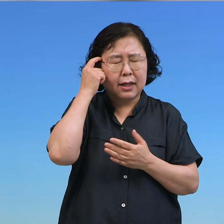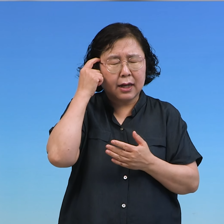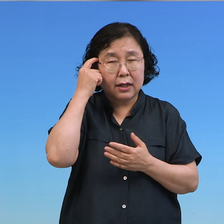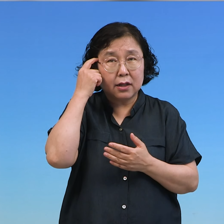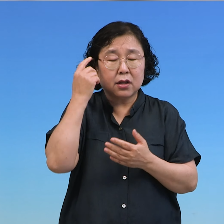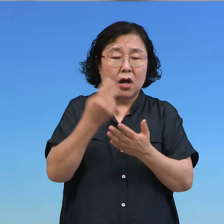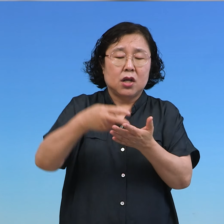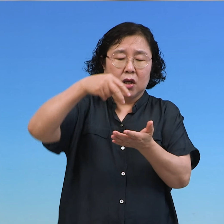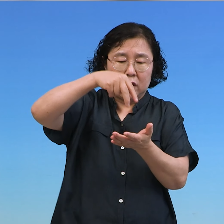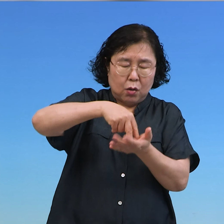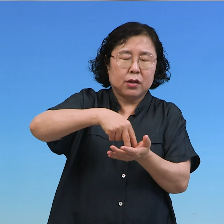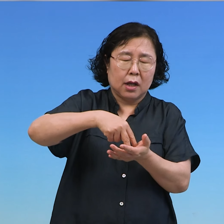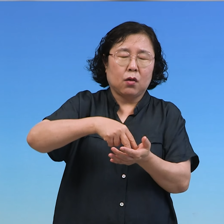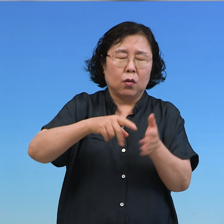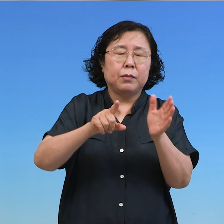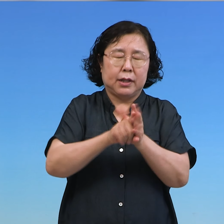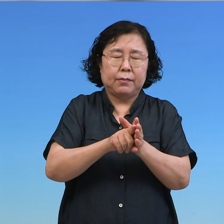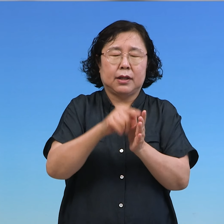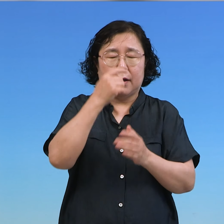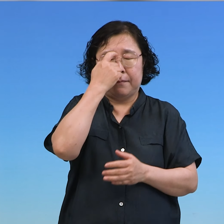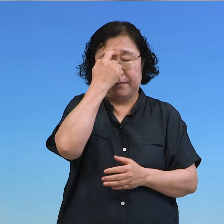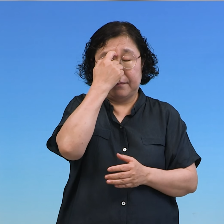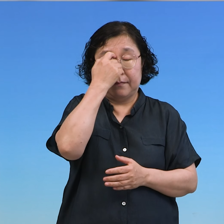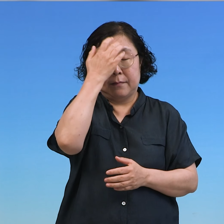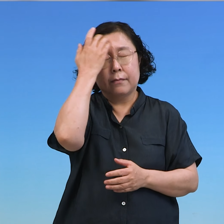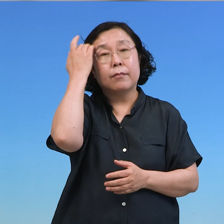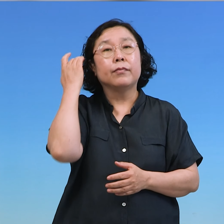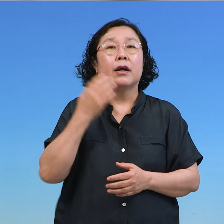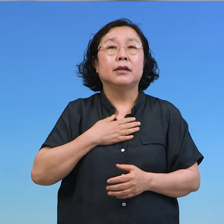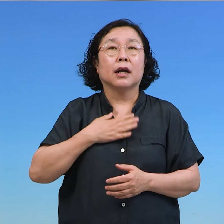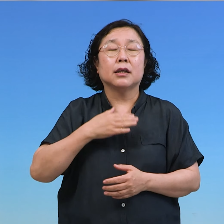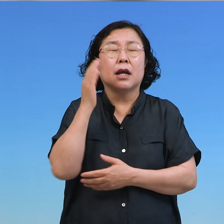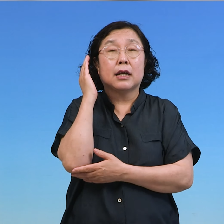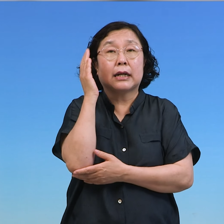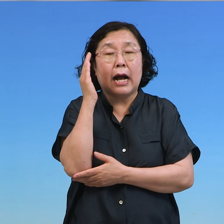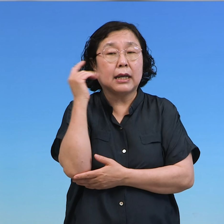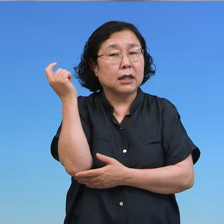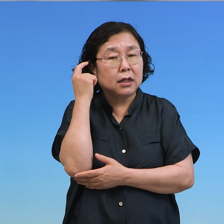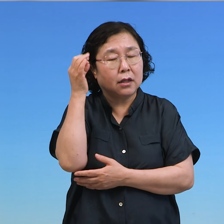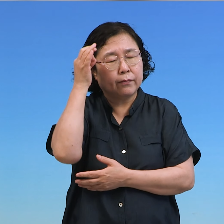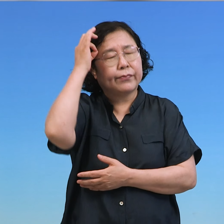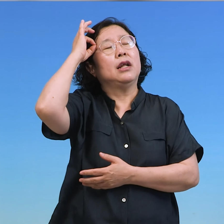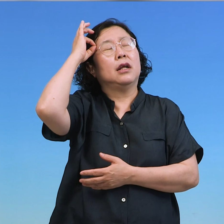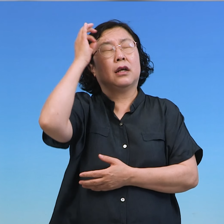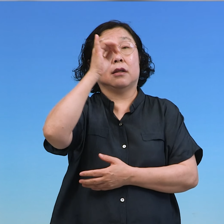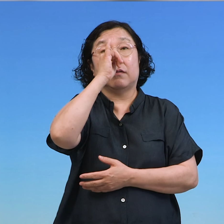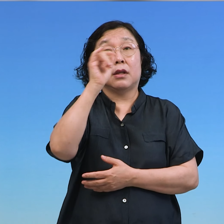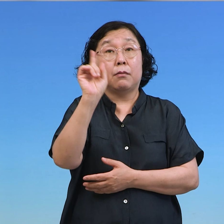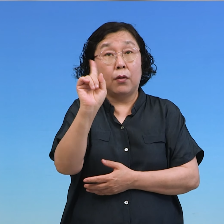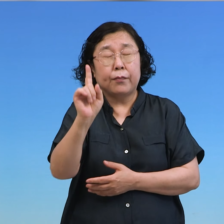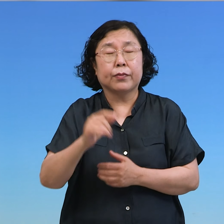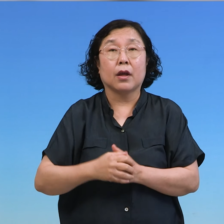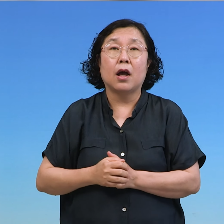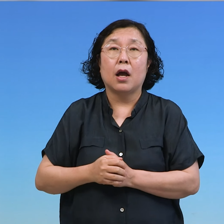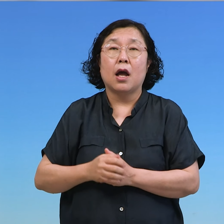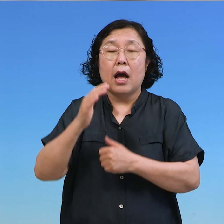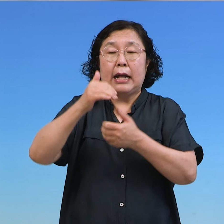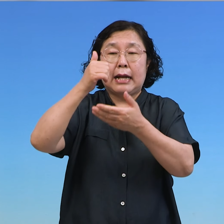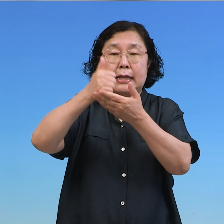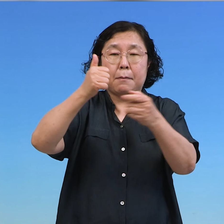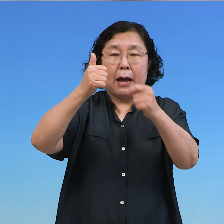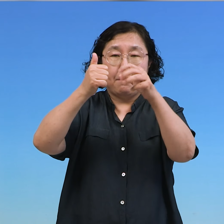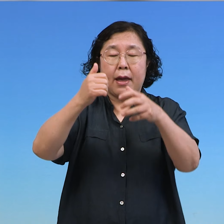보셔서 그를 이렇게 세웠다고 저는 믿습니다 그런데 제가 그 강의를 들으면 세상 깨닫는 게 뭐냐면 하나님 앞에서